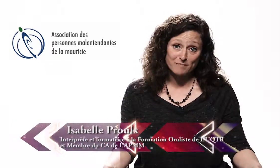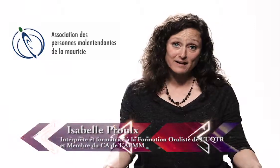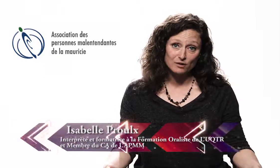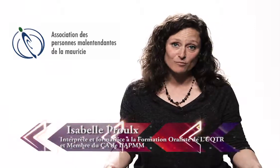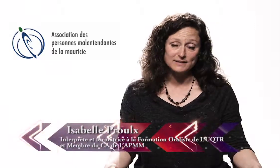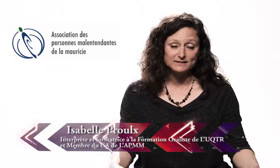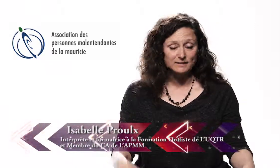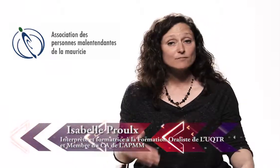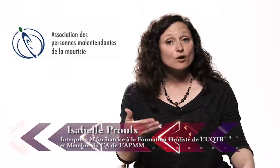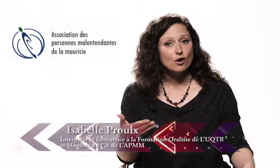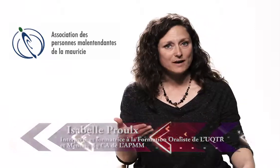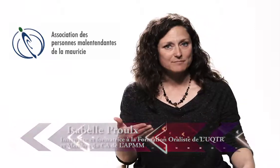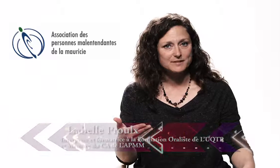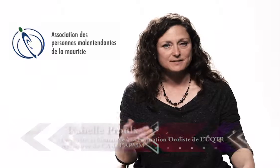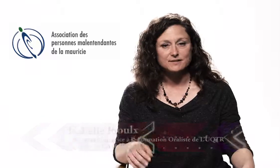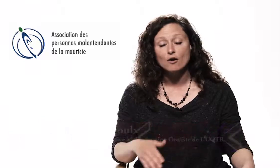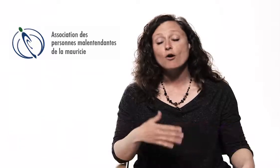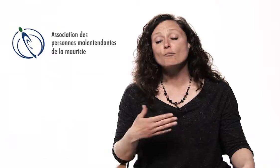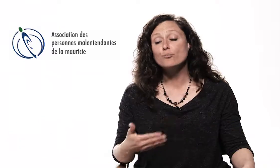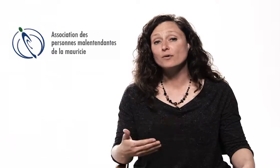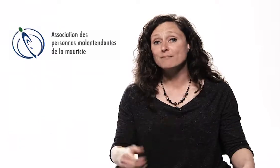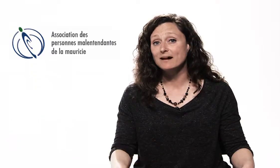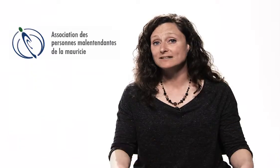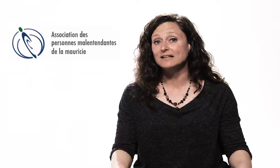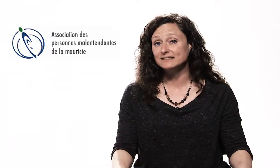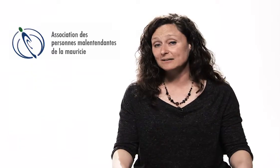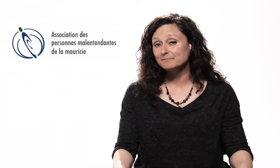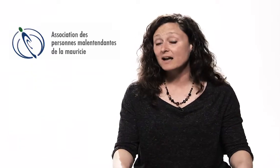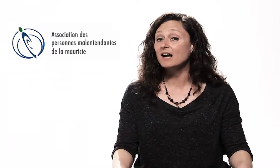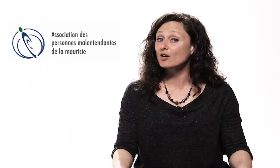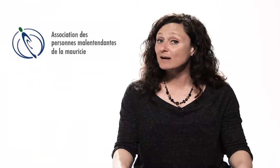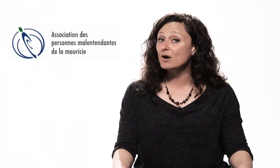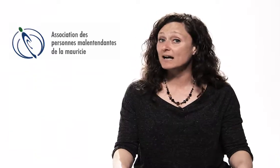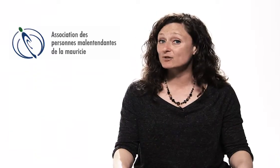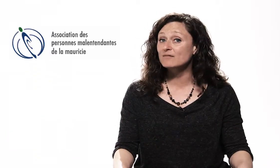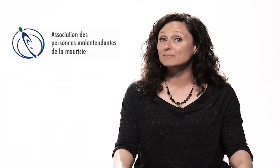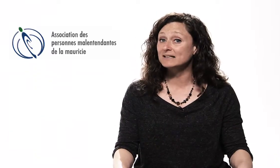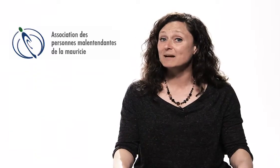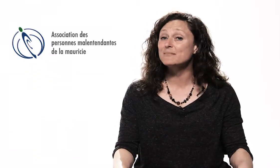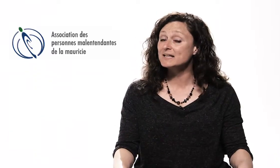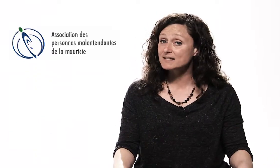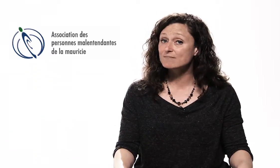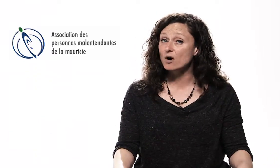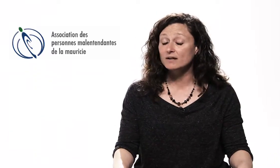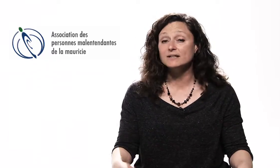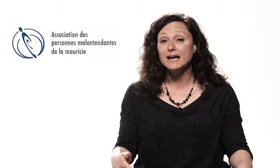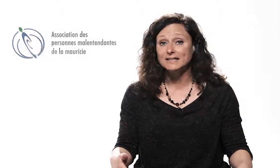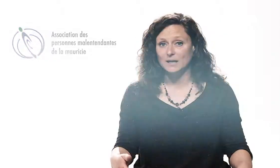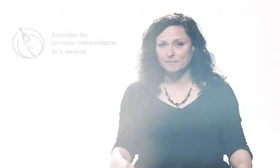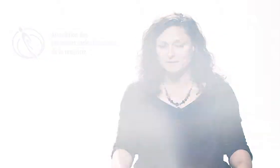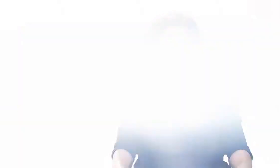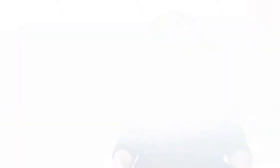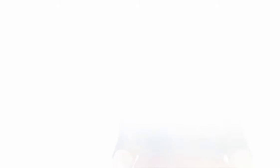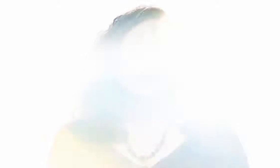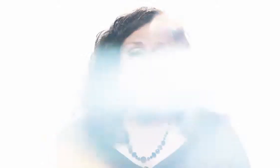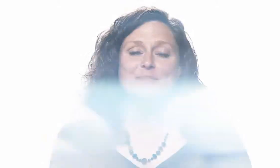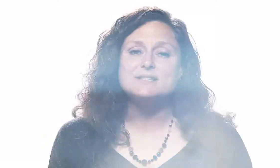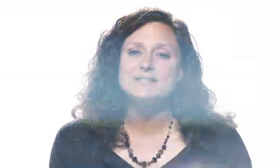parlé complété, le LPC, pour les malentendants, en collaboration avec Mme Nancy Morin, interprète. Le LPC est